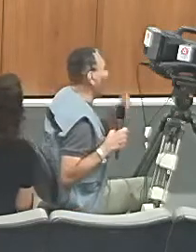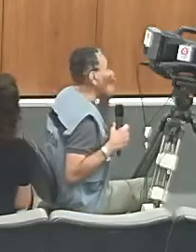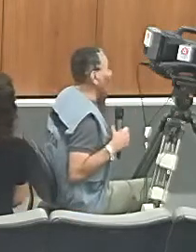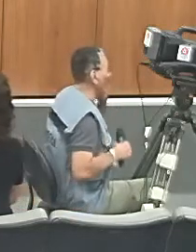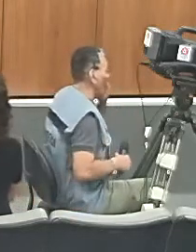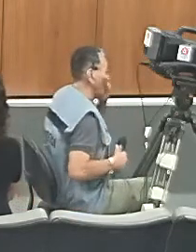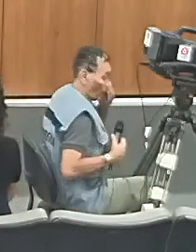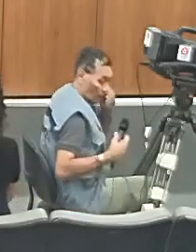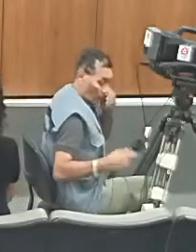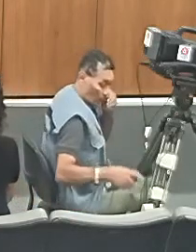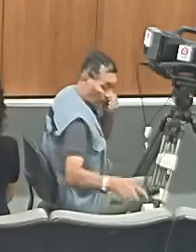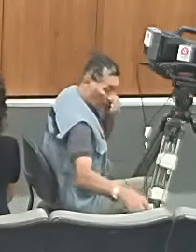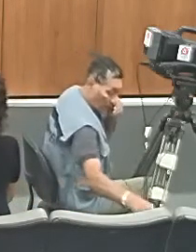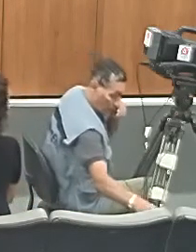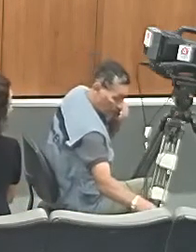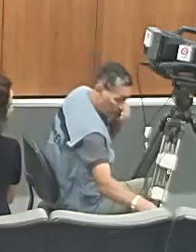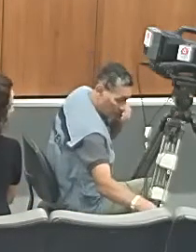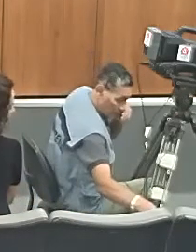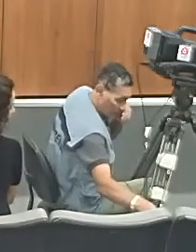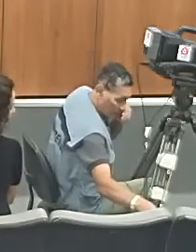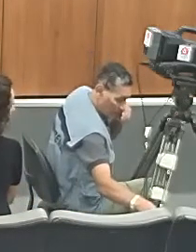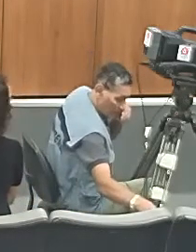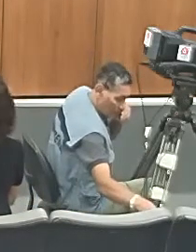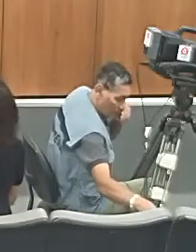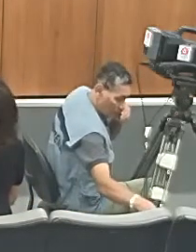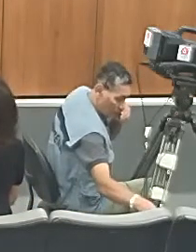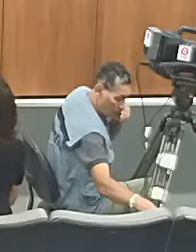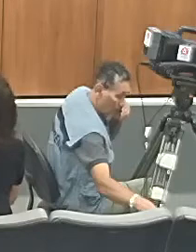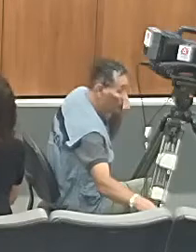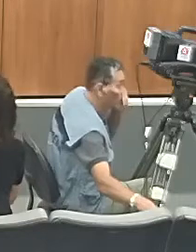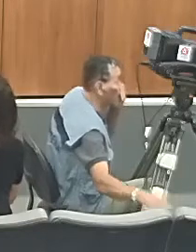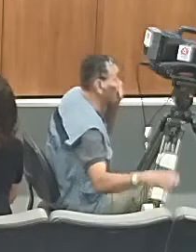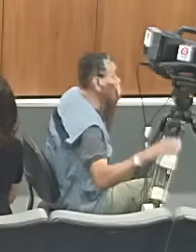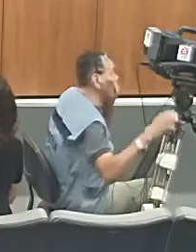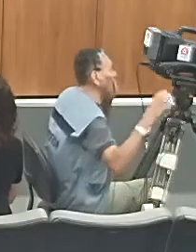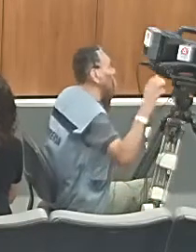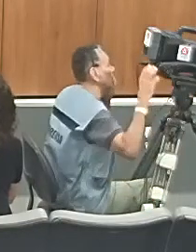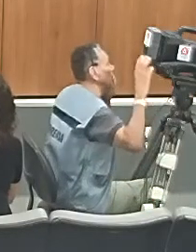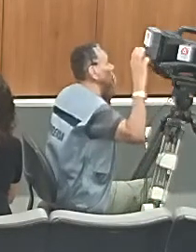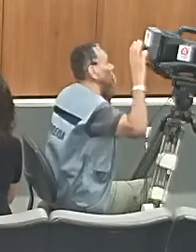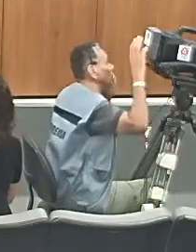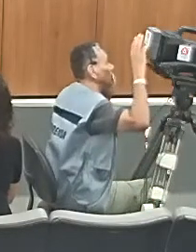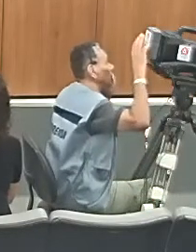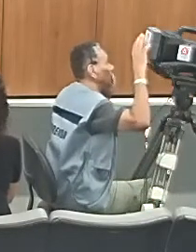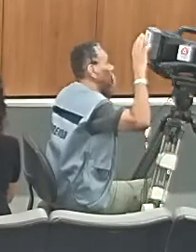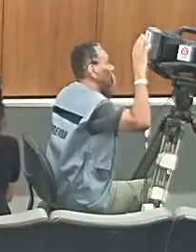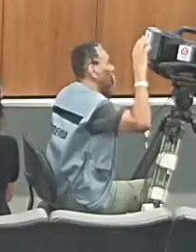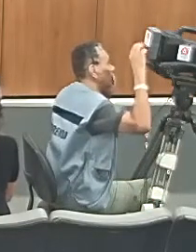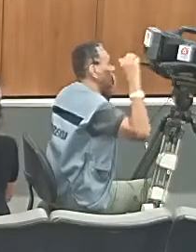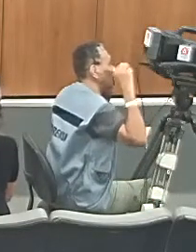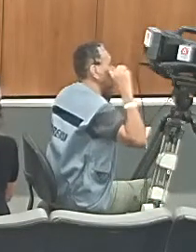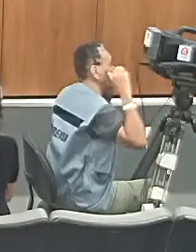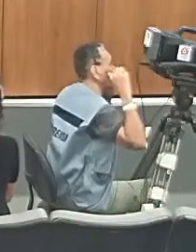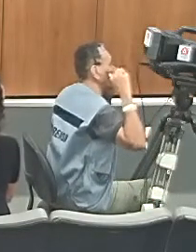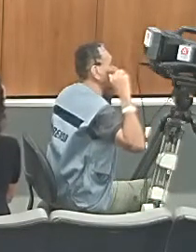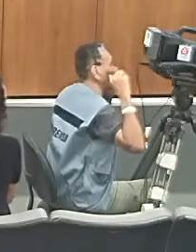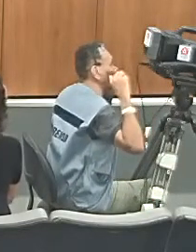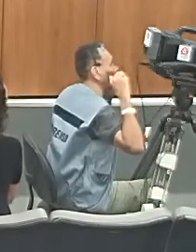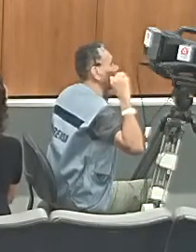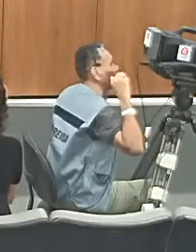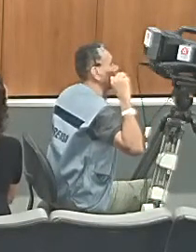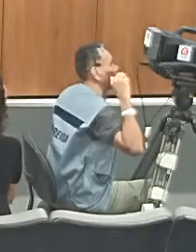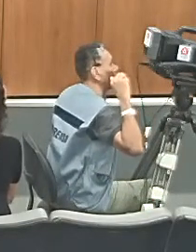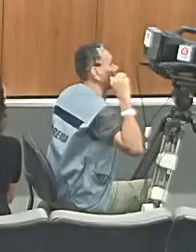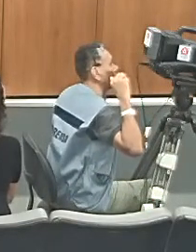e eu além da cobrança de vocês eu me cobro muito e nós vamos assim atuar junto e essa oportunidade nós estamos aqui na